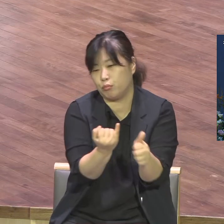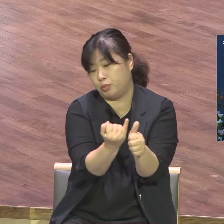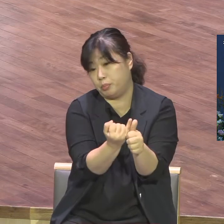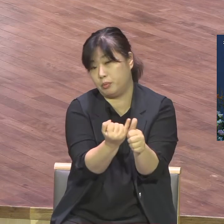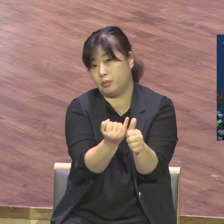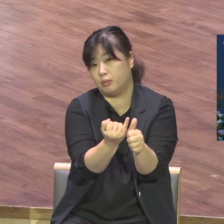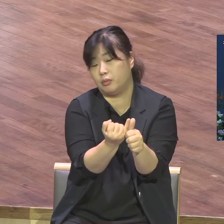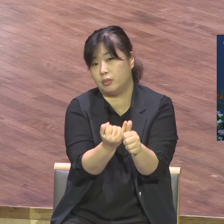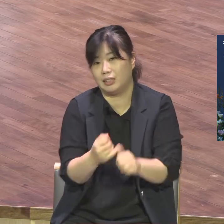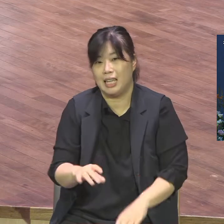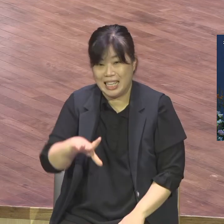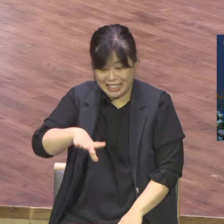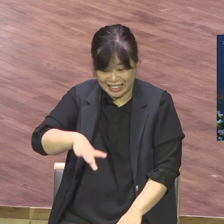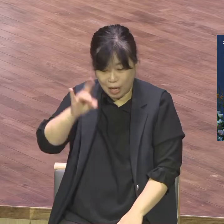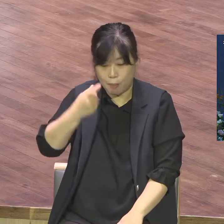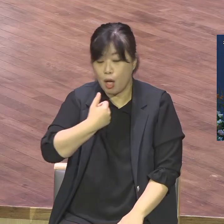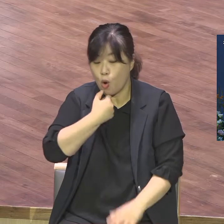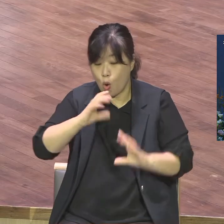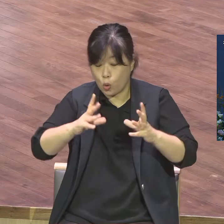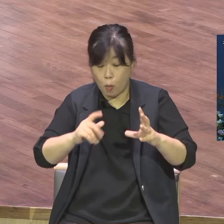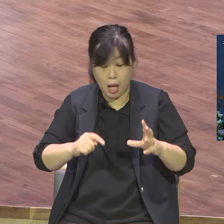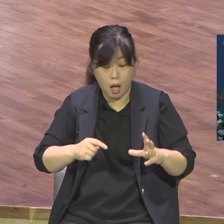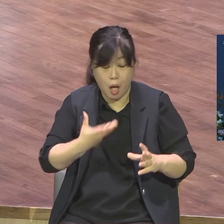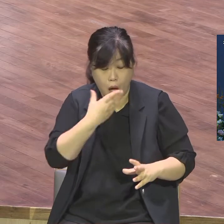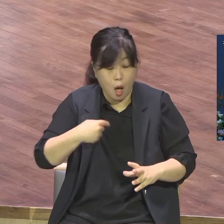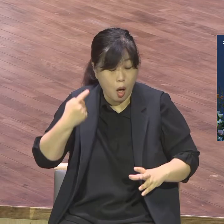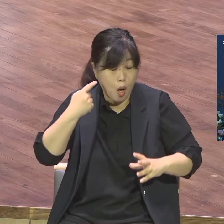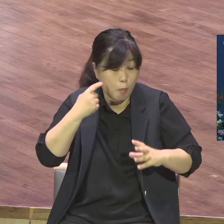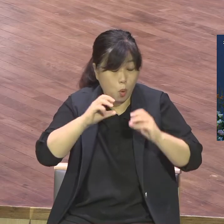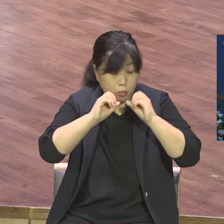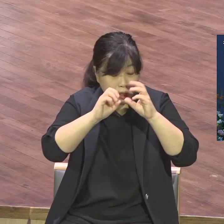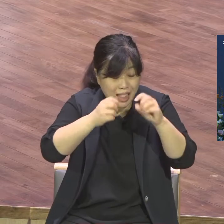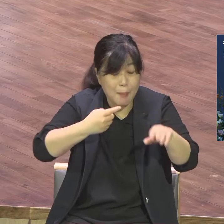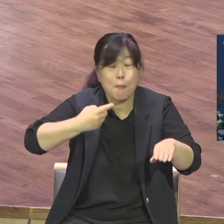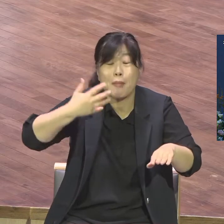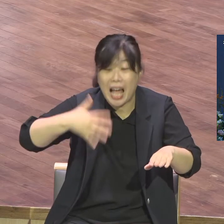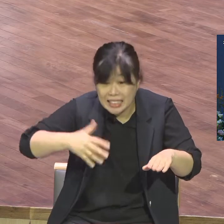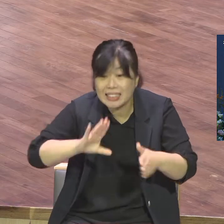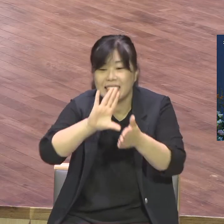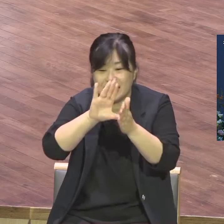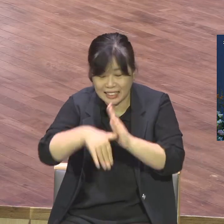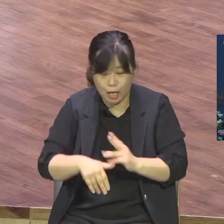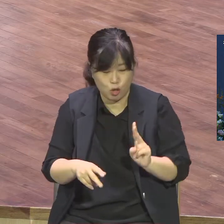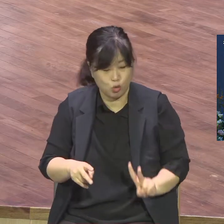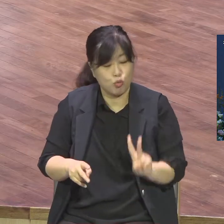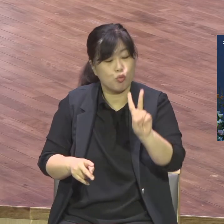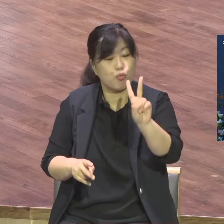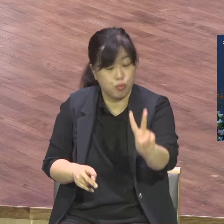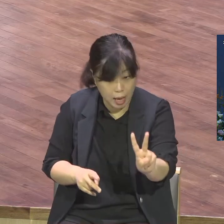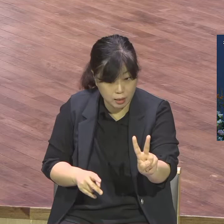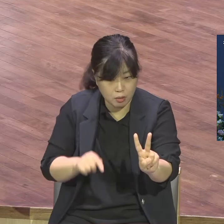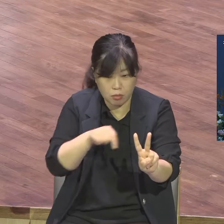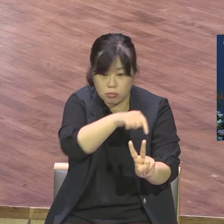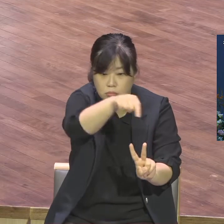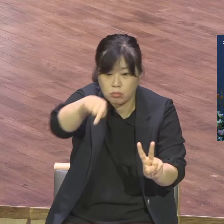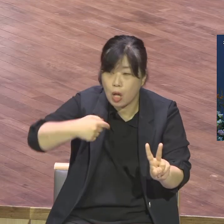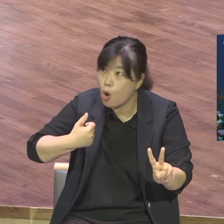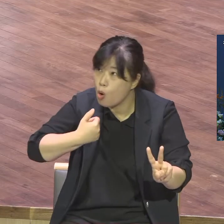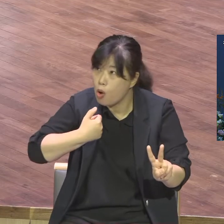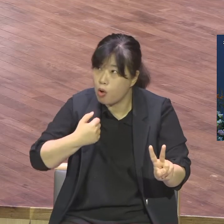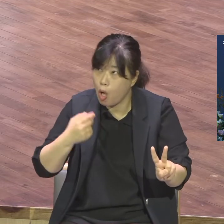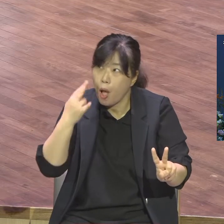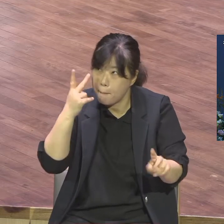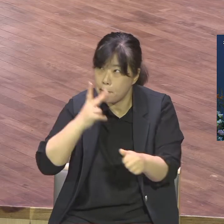개척자로 들어가가지고 그 현장을 흑암 세력과 그런 영적 싸움을 싸우면서 우리 본진이 바울을 중심해서